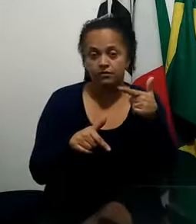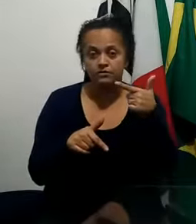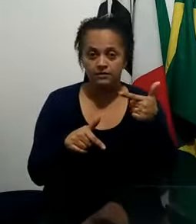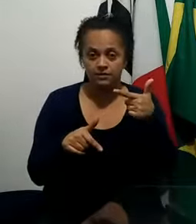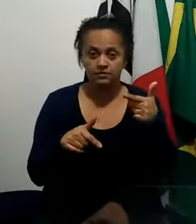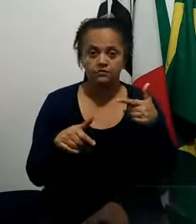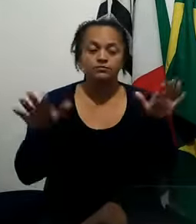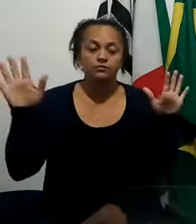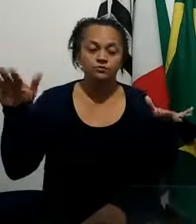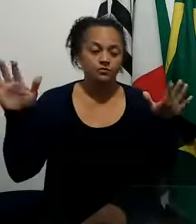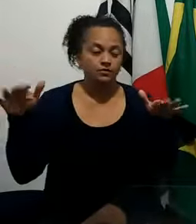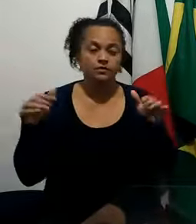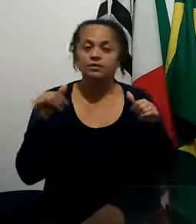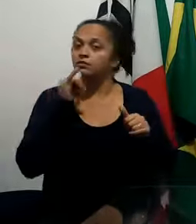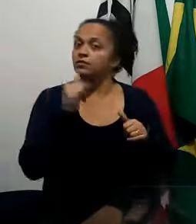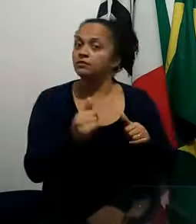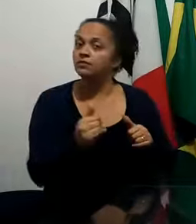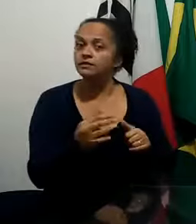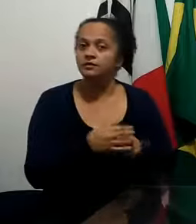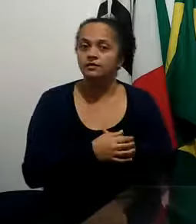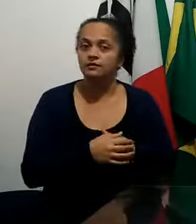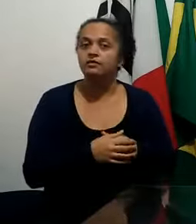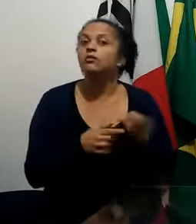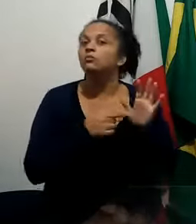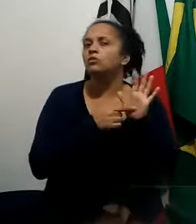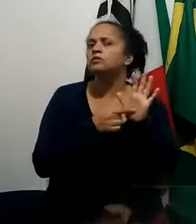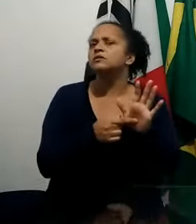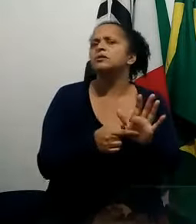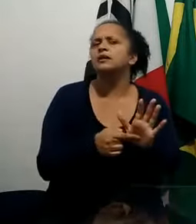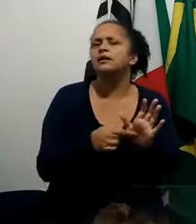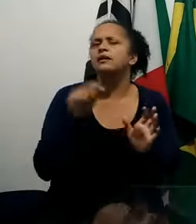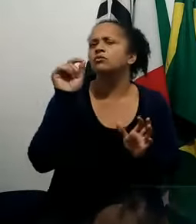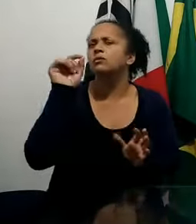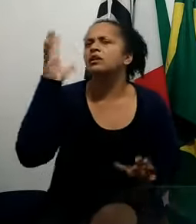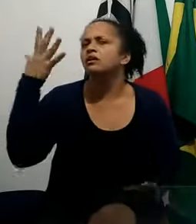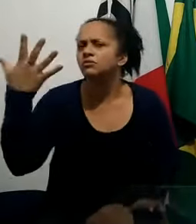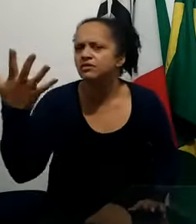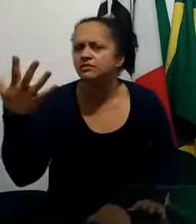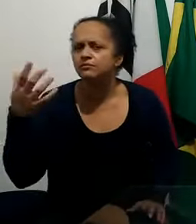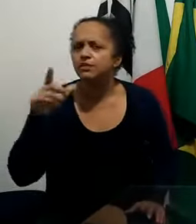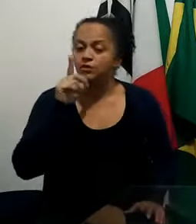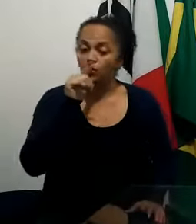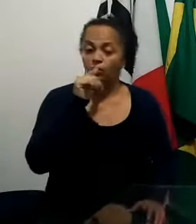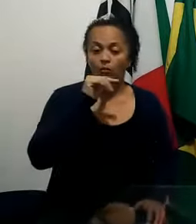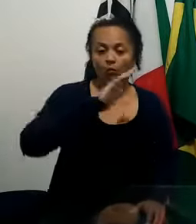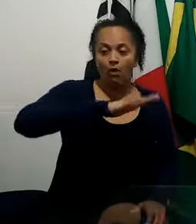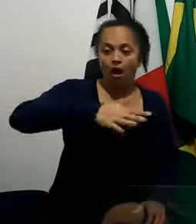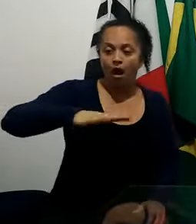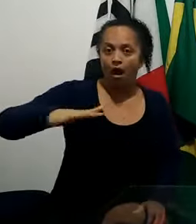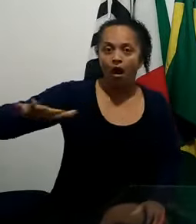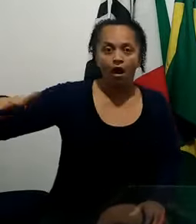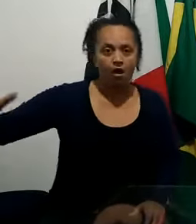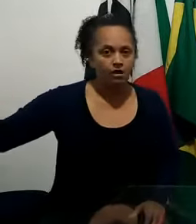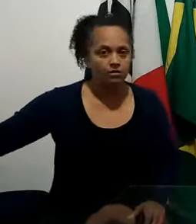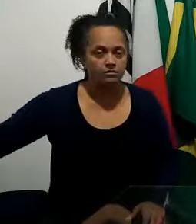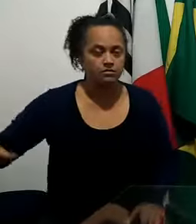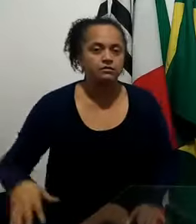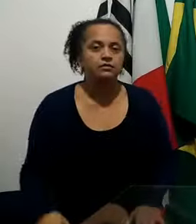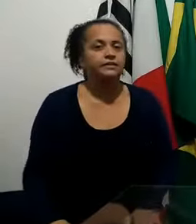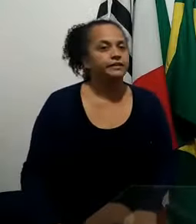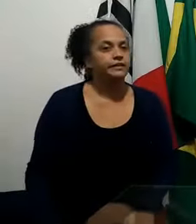ao 9. Devastação marítima. Foi lançado no mar, diz aqui o texto, que como